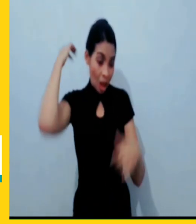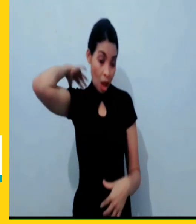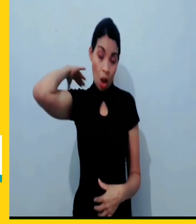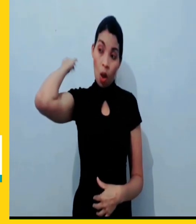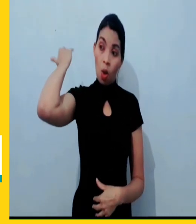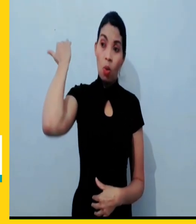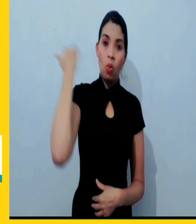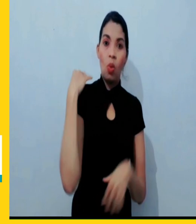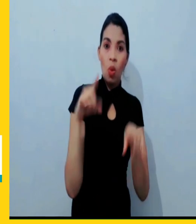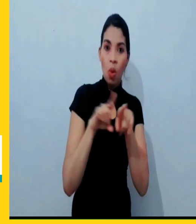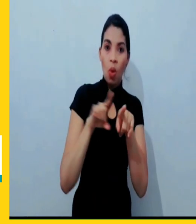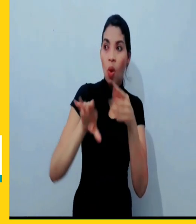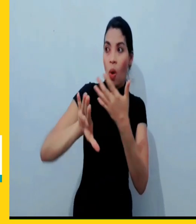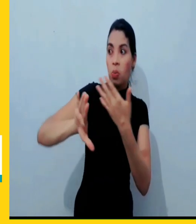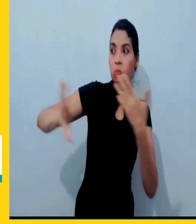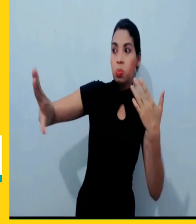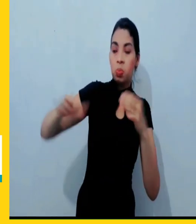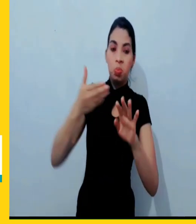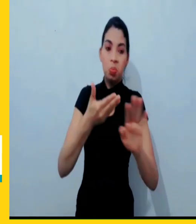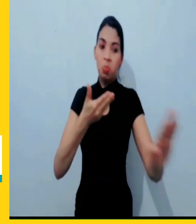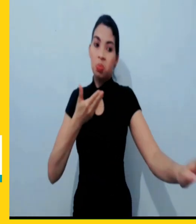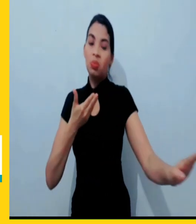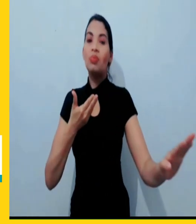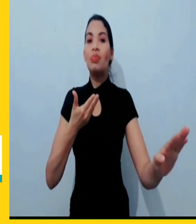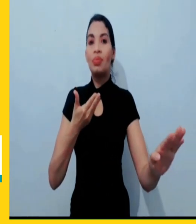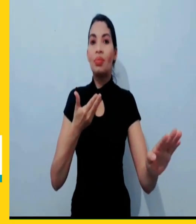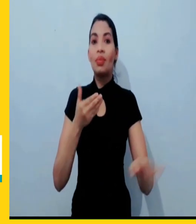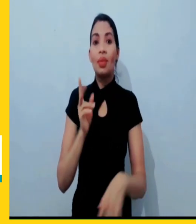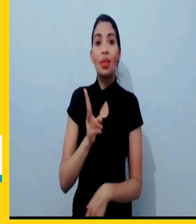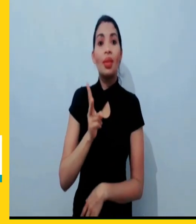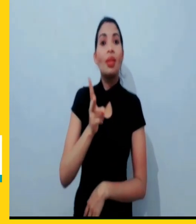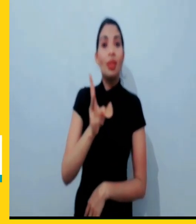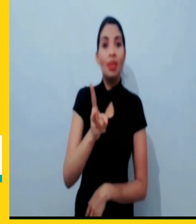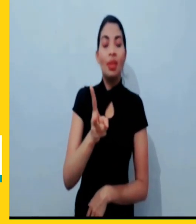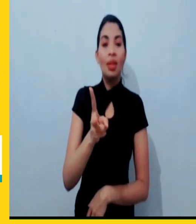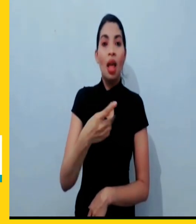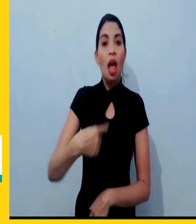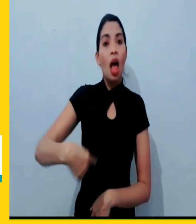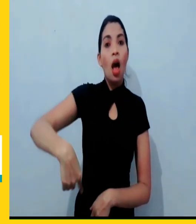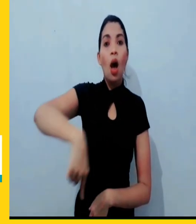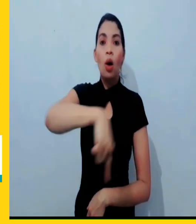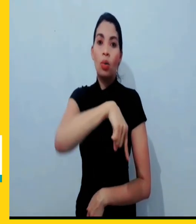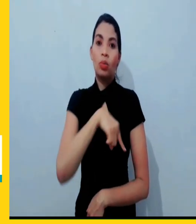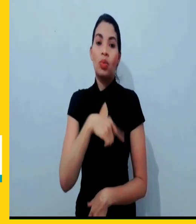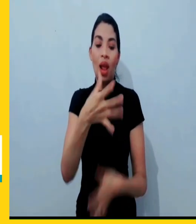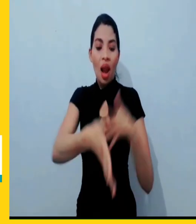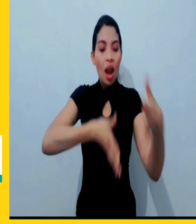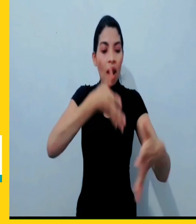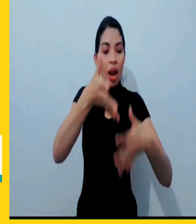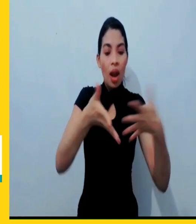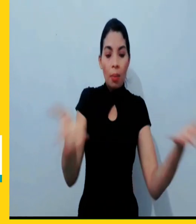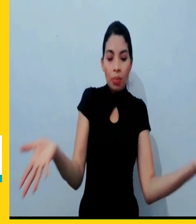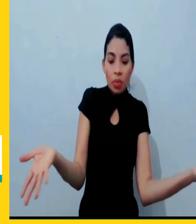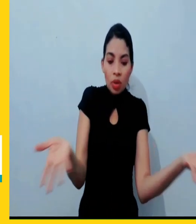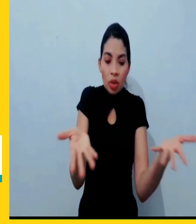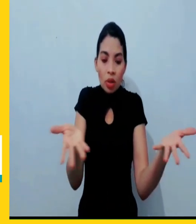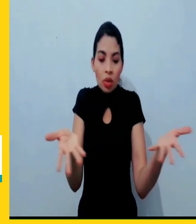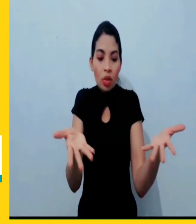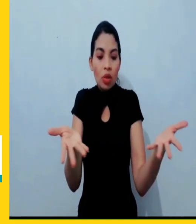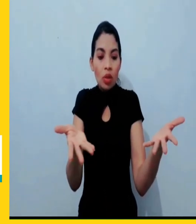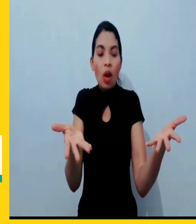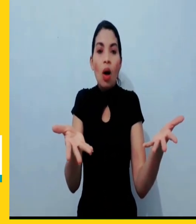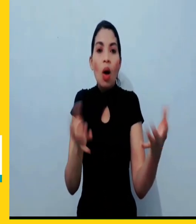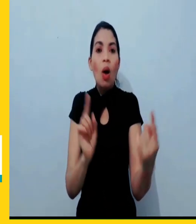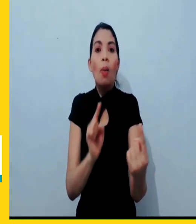como focos de diversão dos mais abastados. É nesse sentido que a Libras